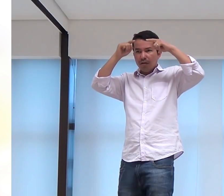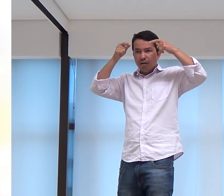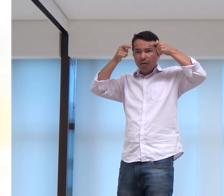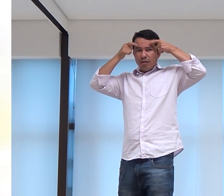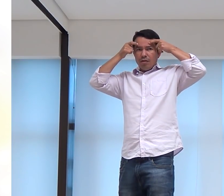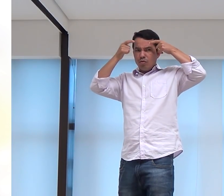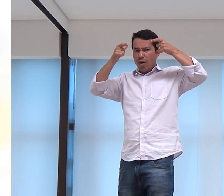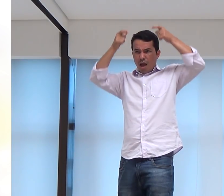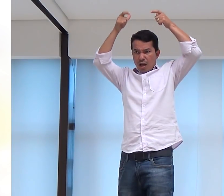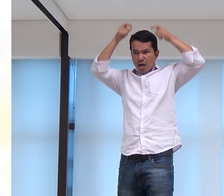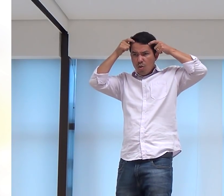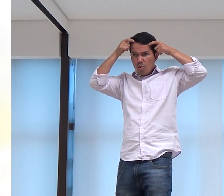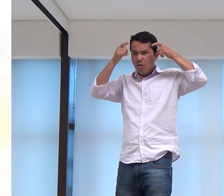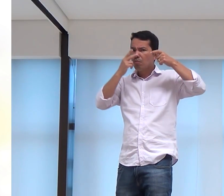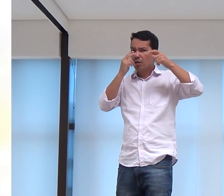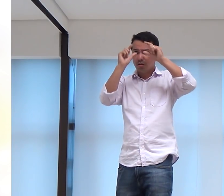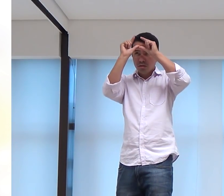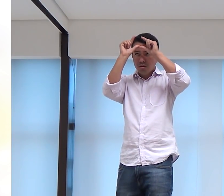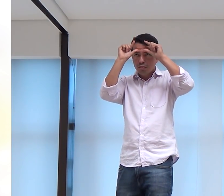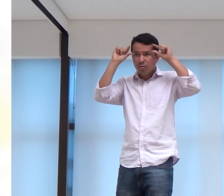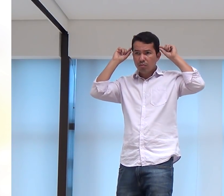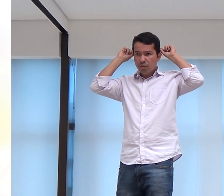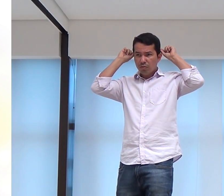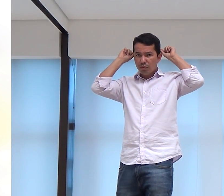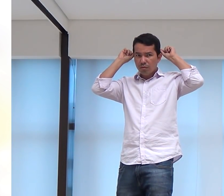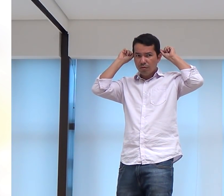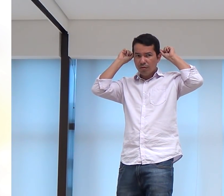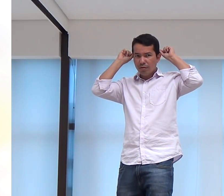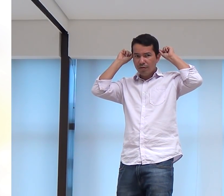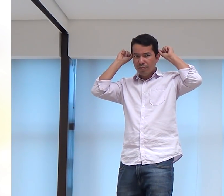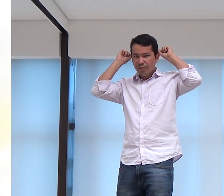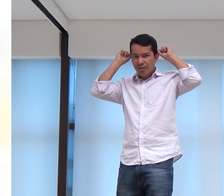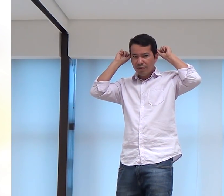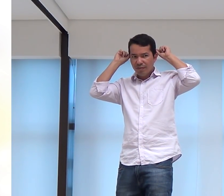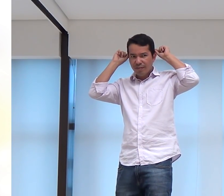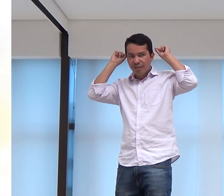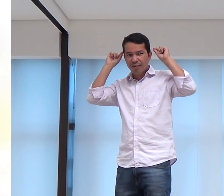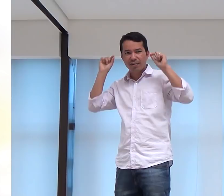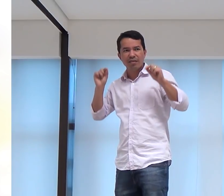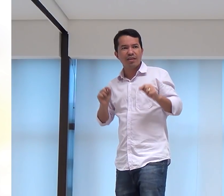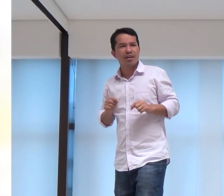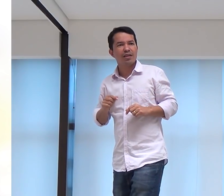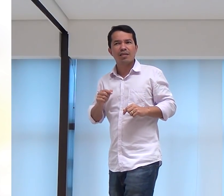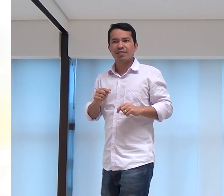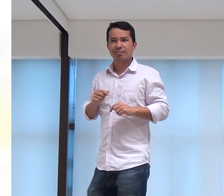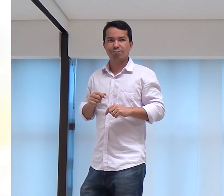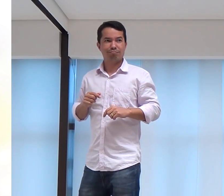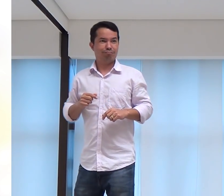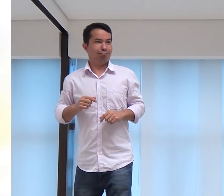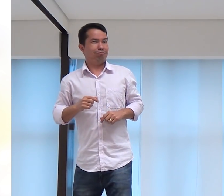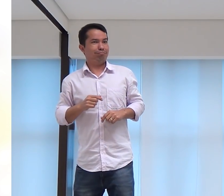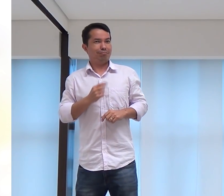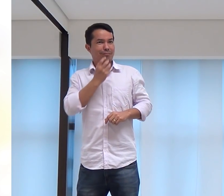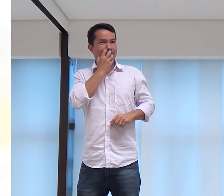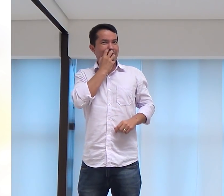Não era bem uma coroa, né? Não era uma coroa. Era meio que, digamos, até uma tiara, sabe? Era um diadema.